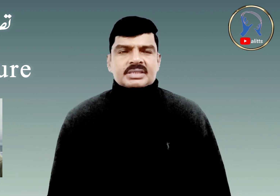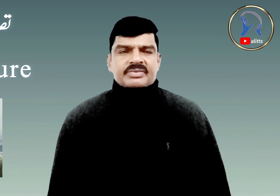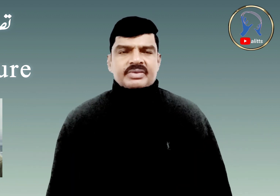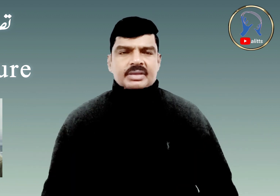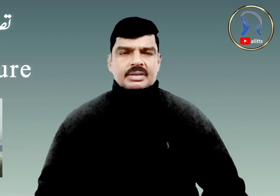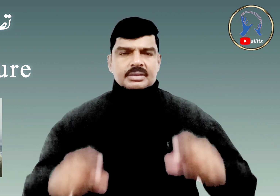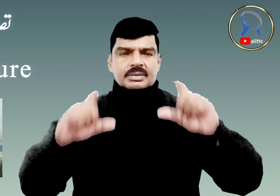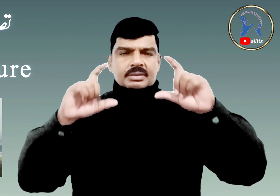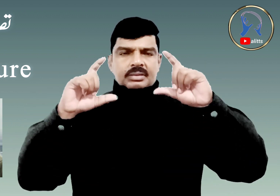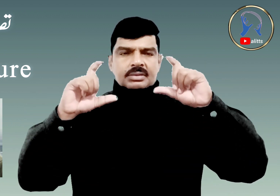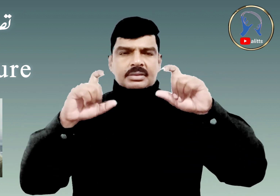तस्वीर।